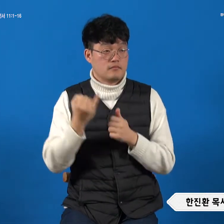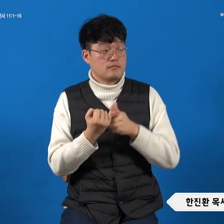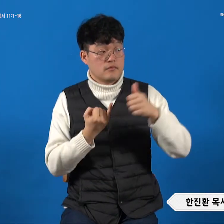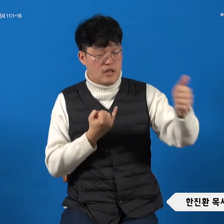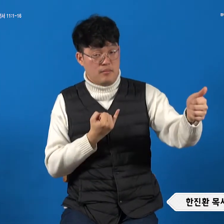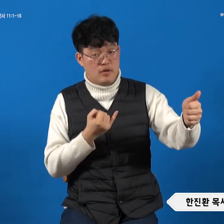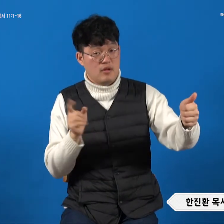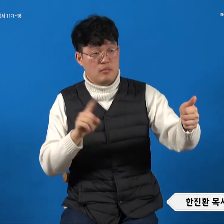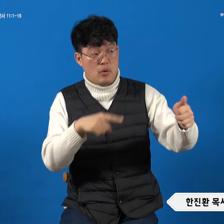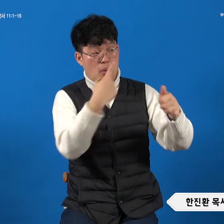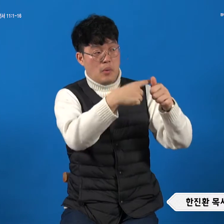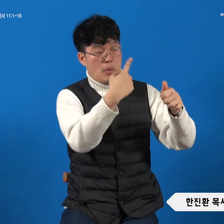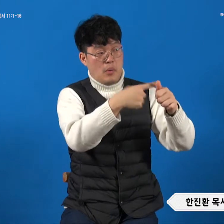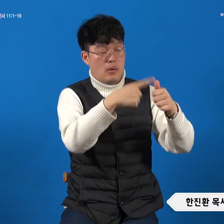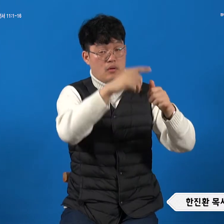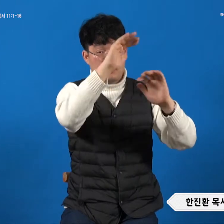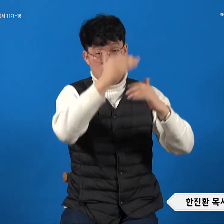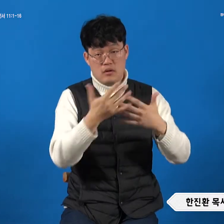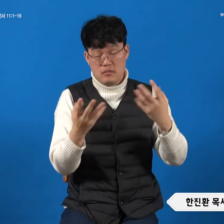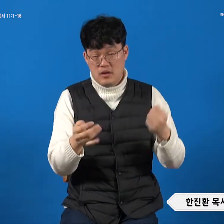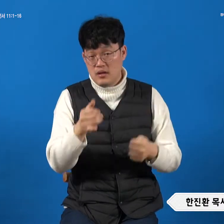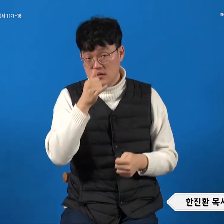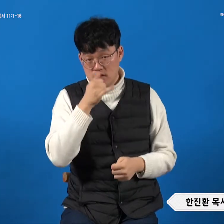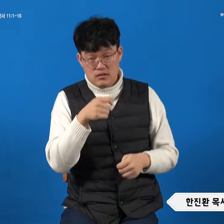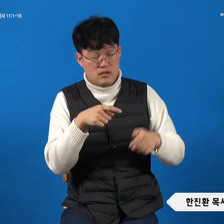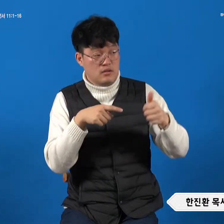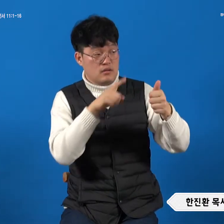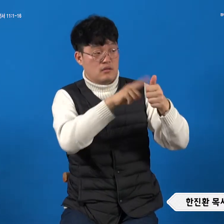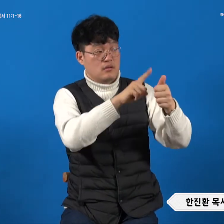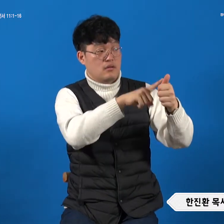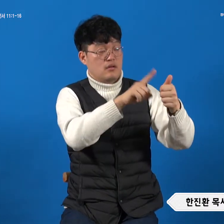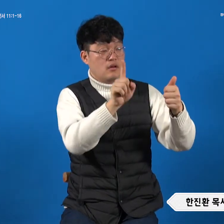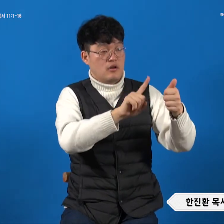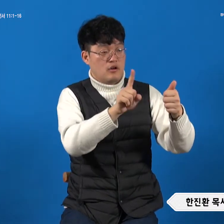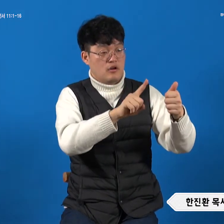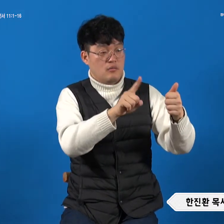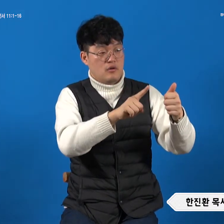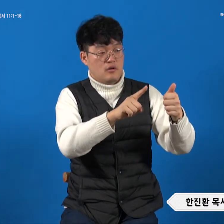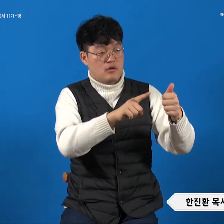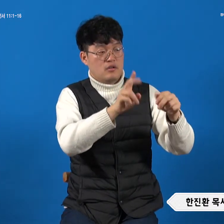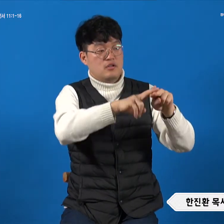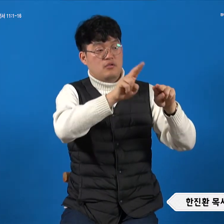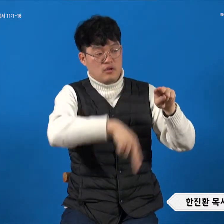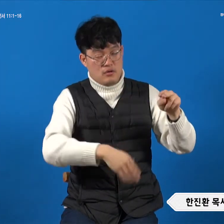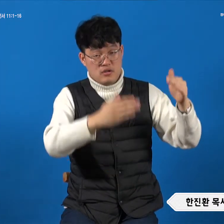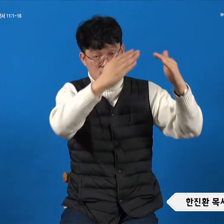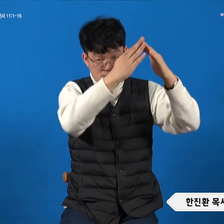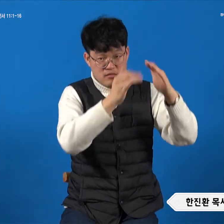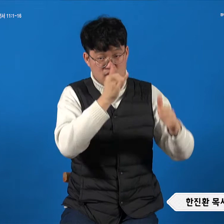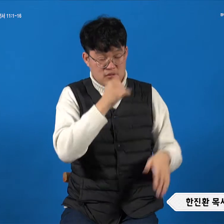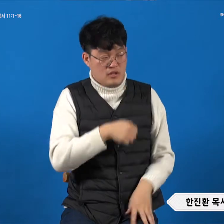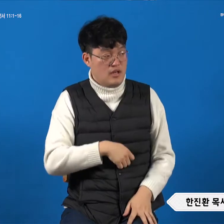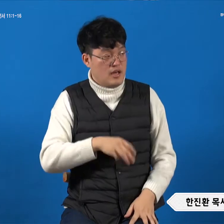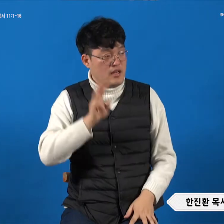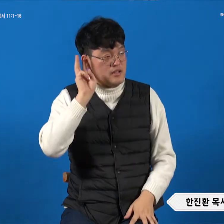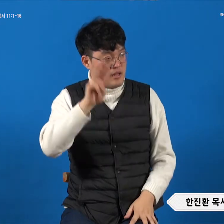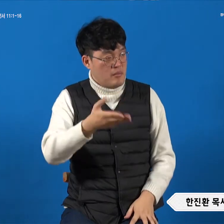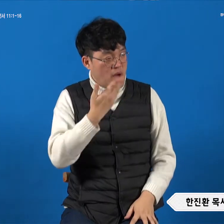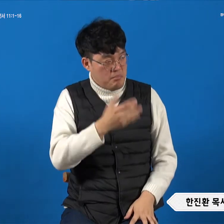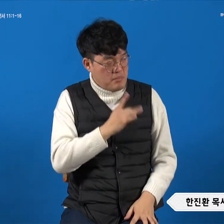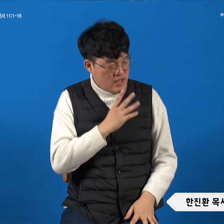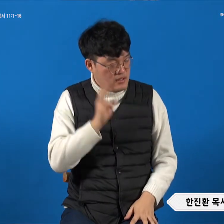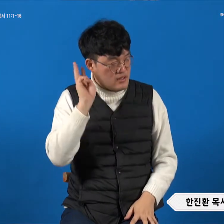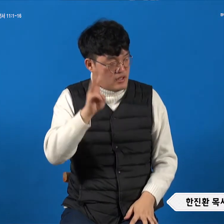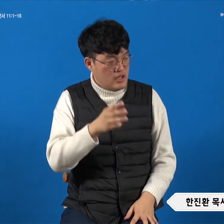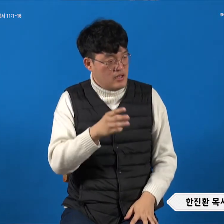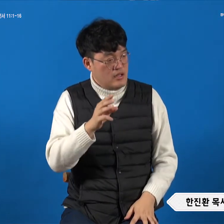요즘에 남편을 비하하는 그런 얘기들이 많지요. 명태하고 집에 있으면 삼식이 하고 놀립니다. 아내가